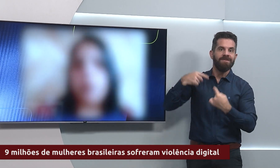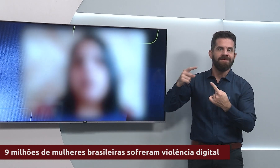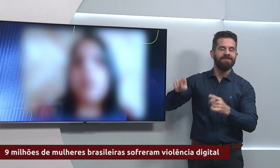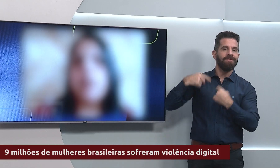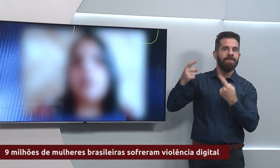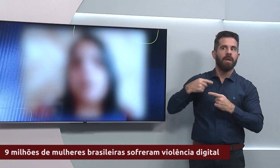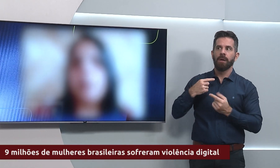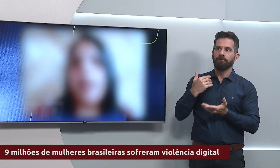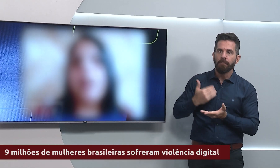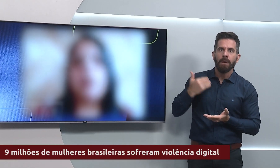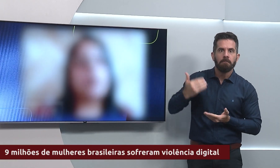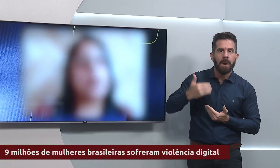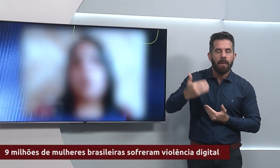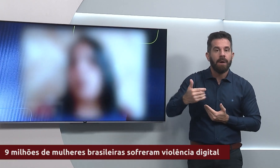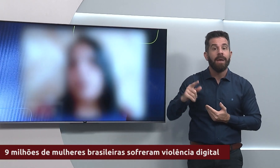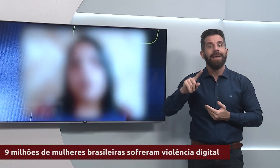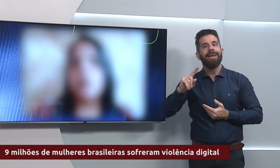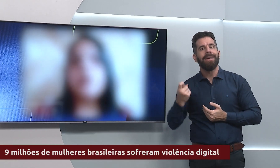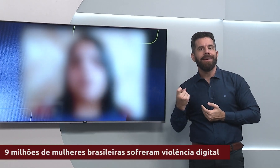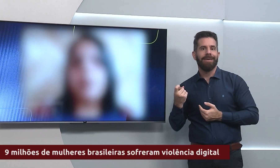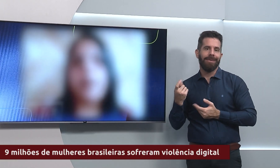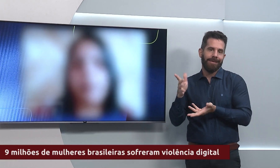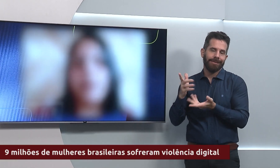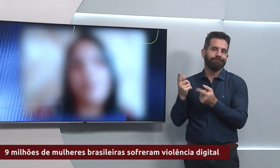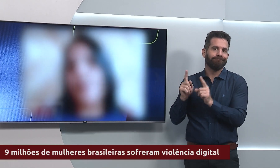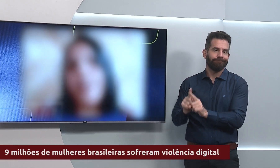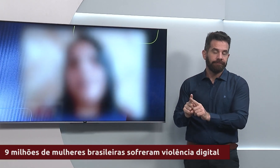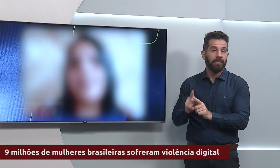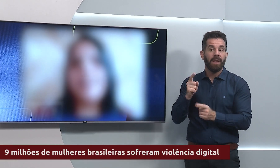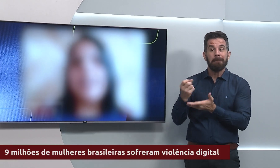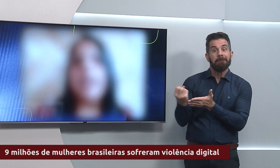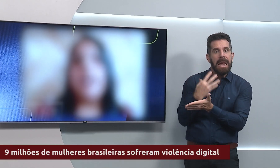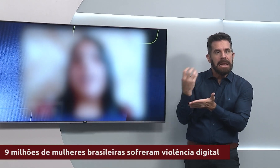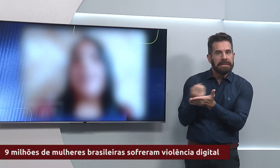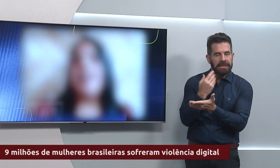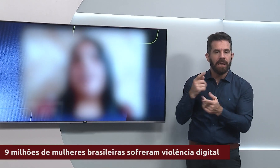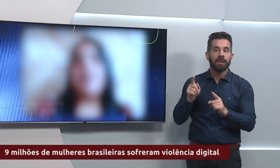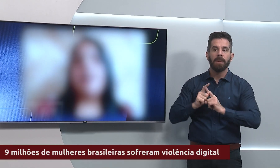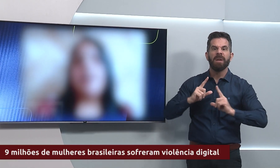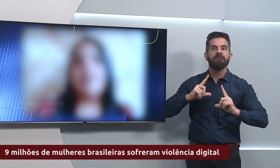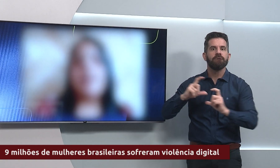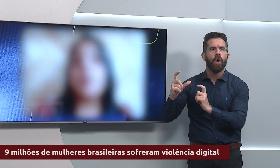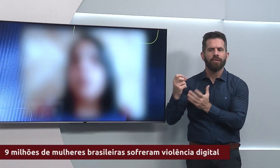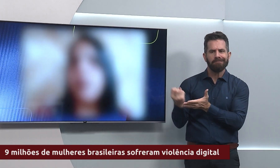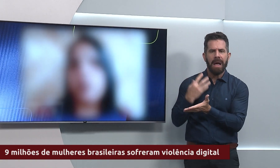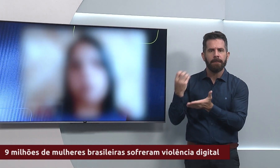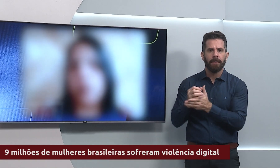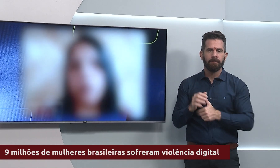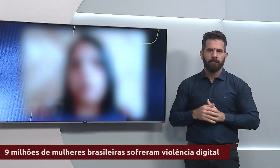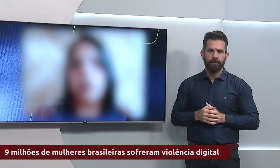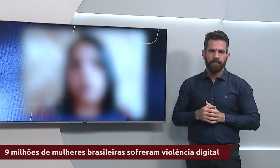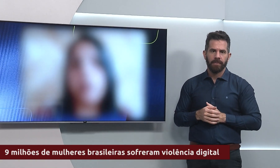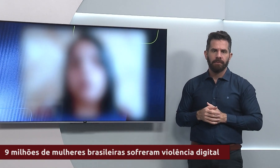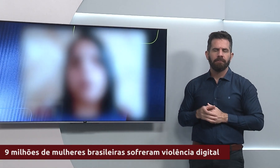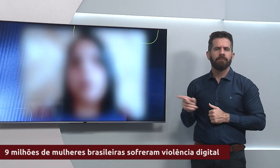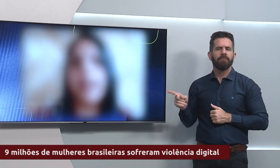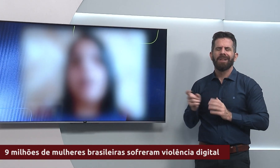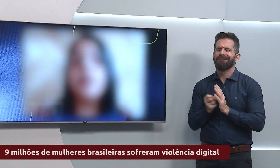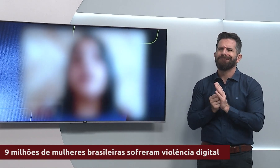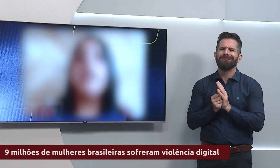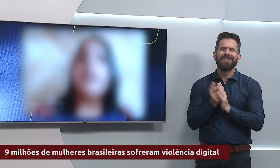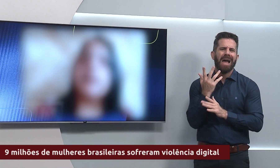constrangida constantemente pelo ex-companheiro, por meio de mensagens e fotos no celular. Inúmeros